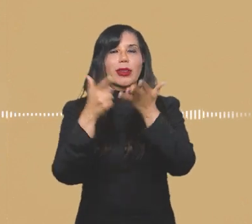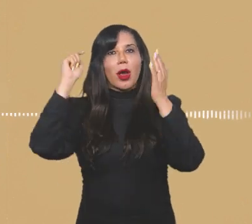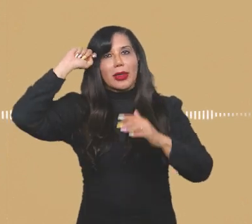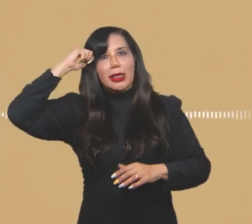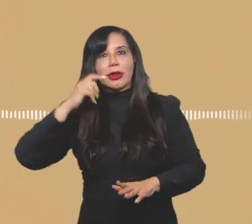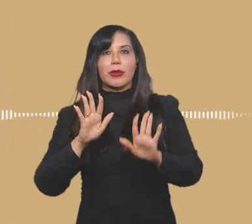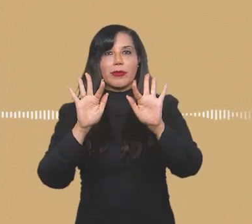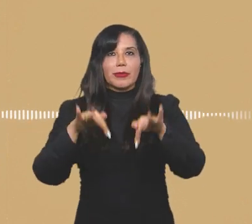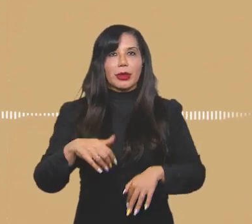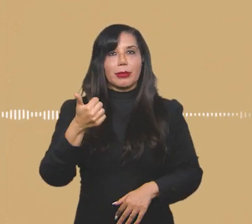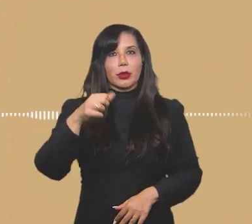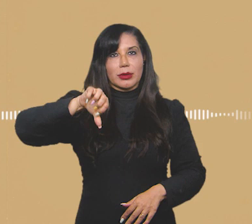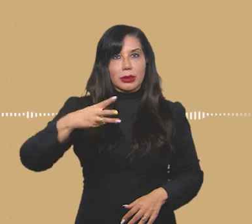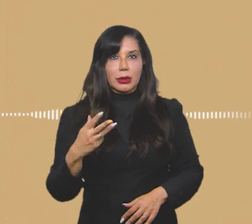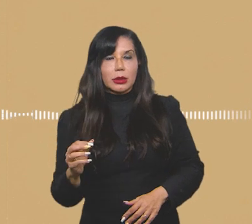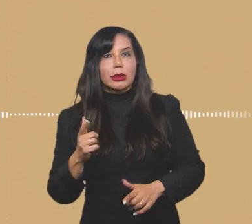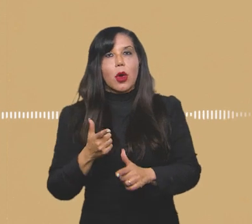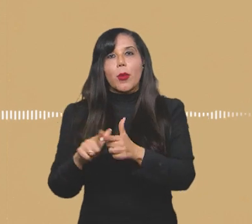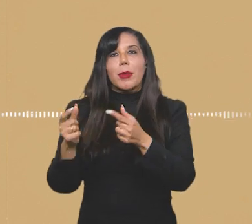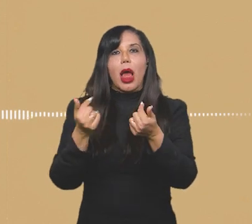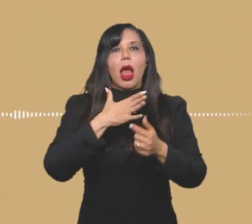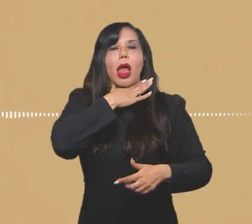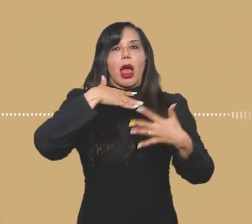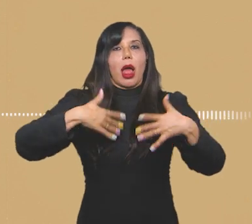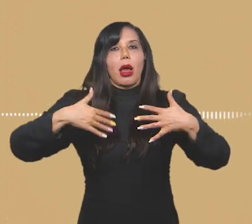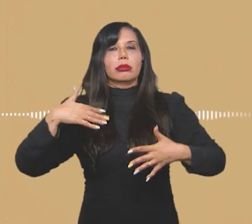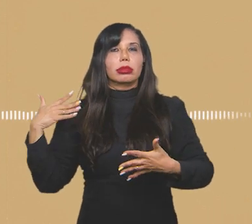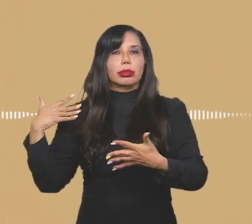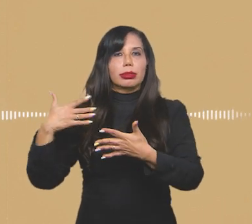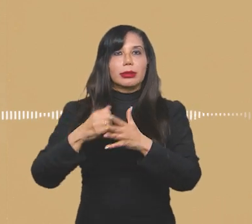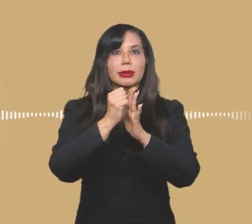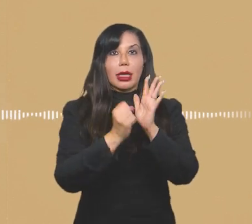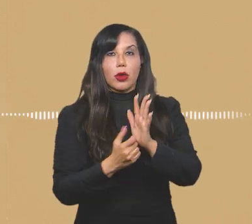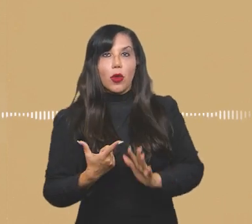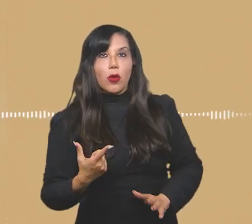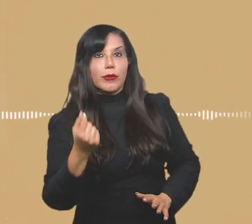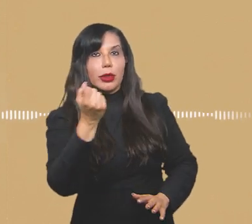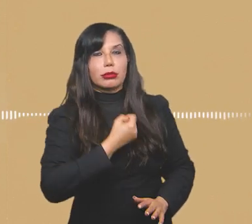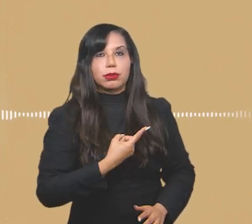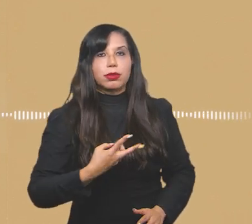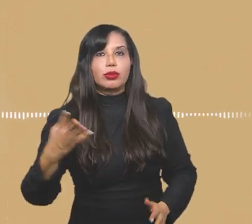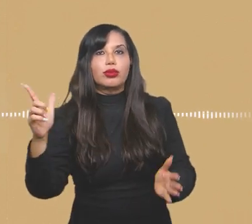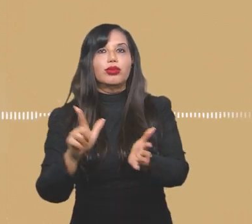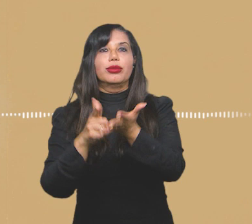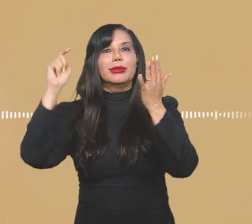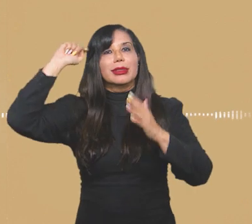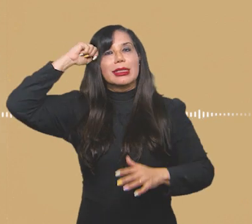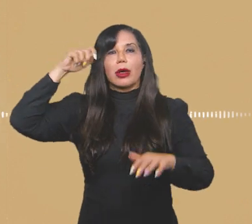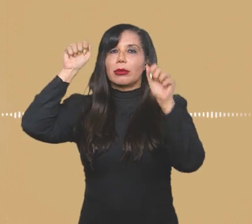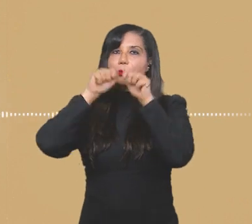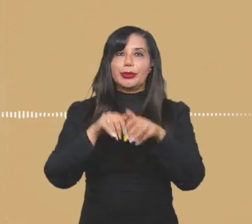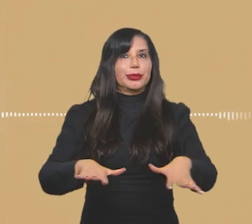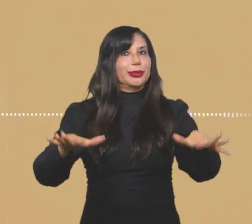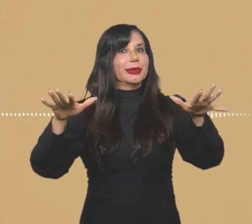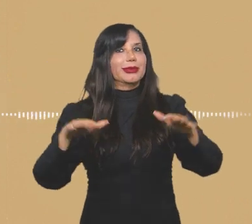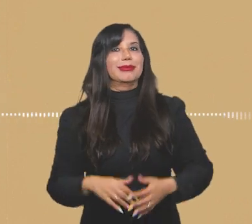ali da imprensa negra, sendo encerrado em 1930 por problemas financeiros. Ao longo do século XX, o número de veículos da imprensa